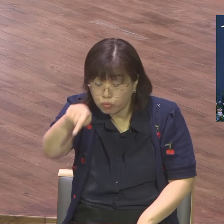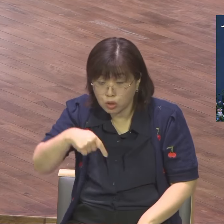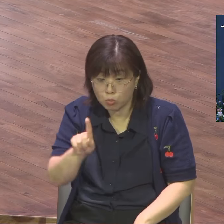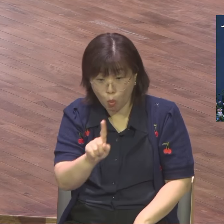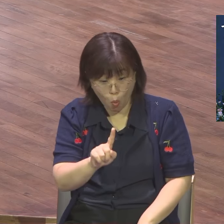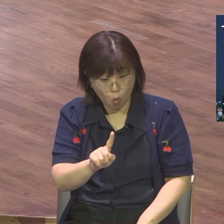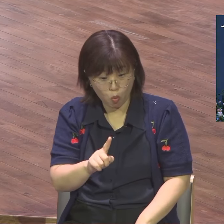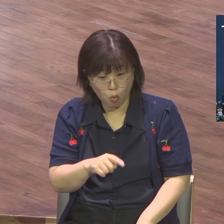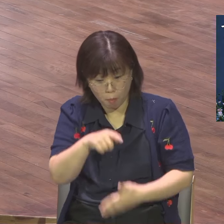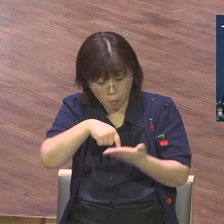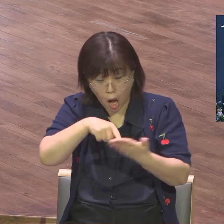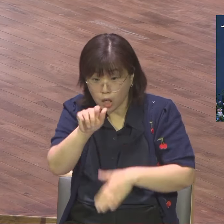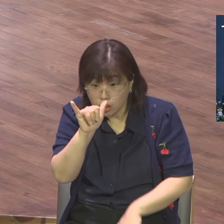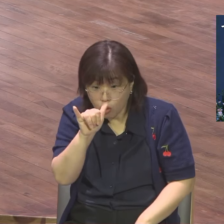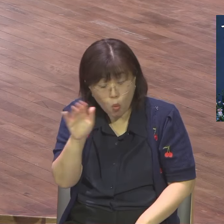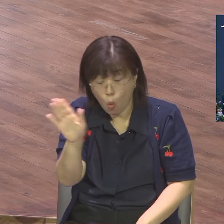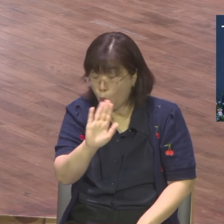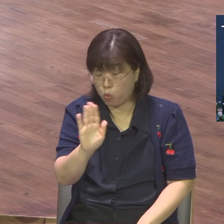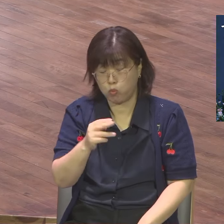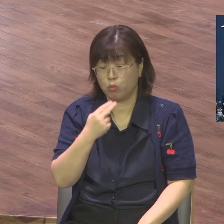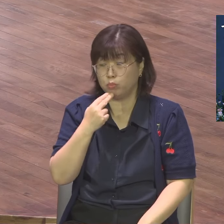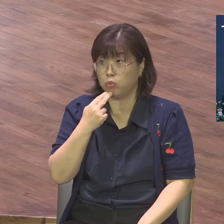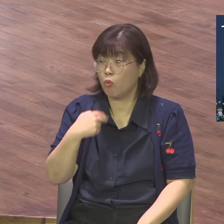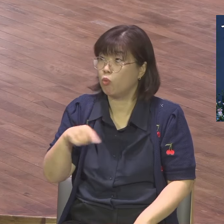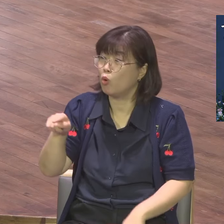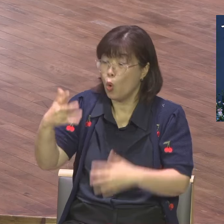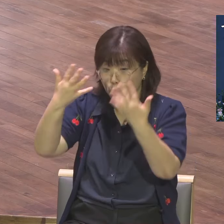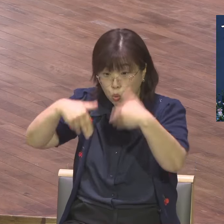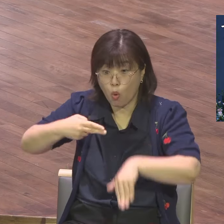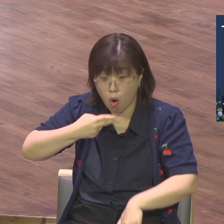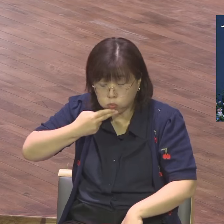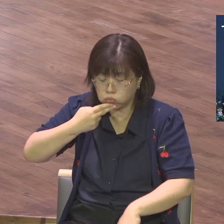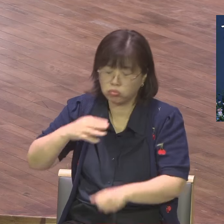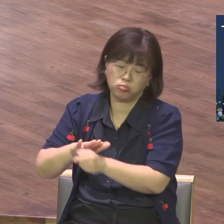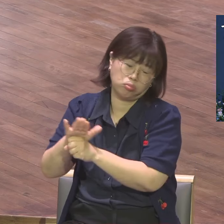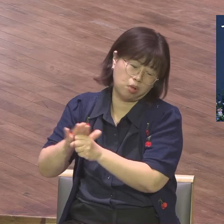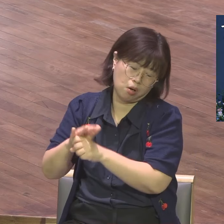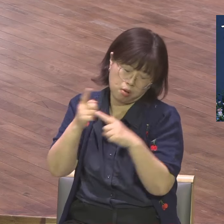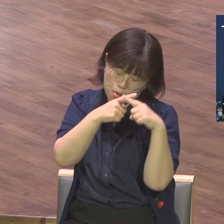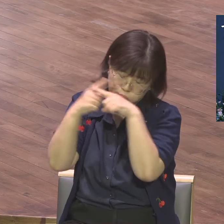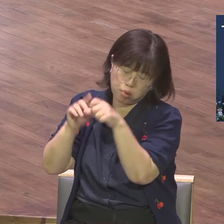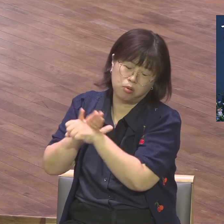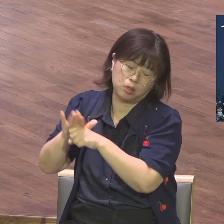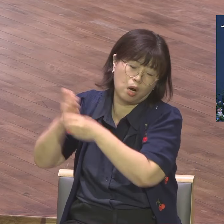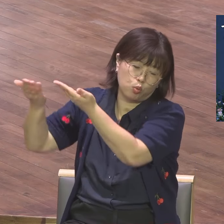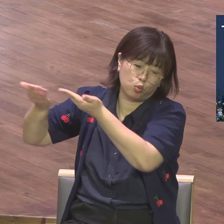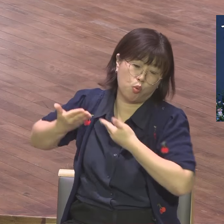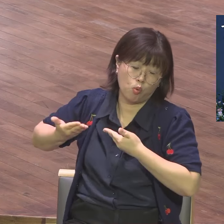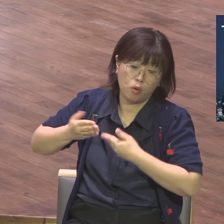사랑했어요. 그 사랑이 무슨 사랑이에요? 영생을 주신 사랑이에요.